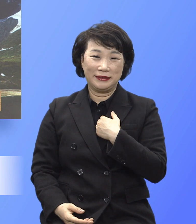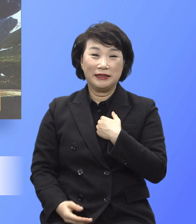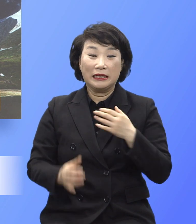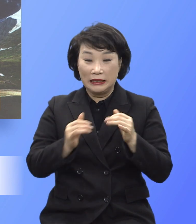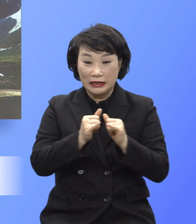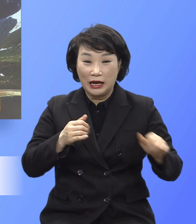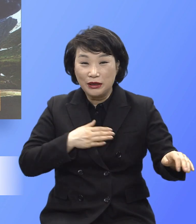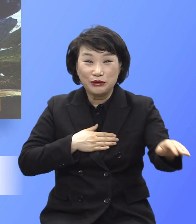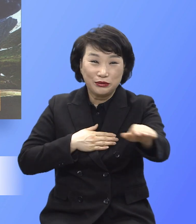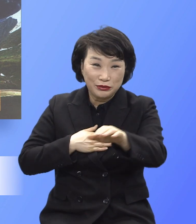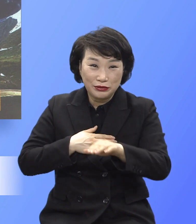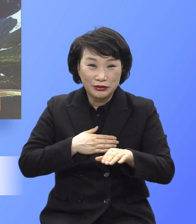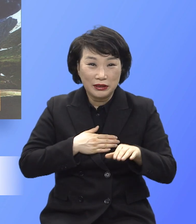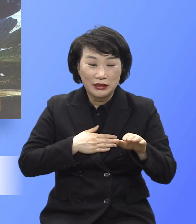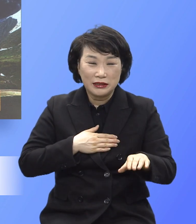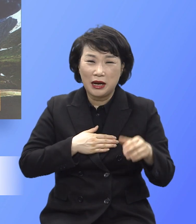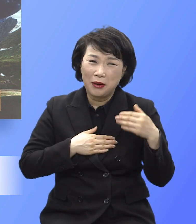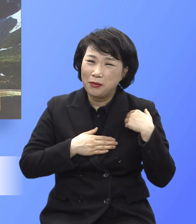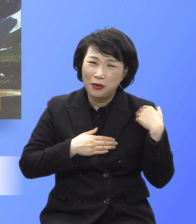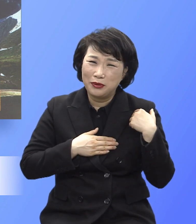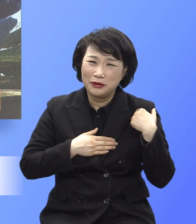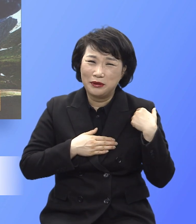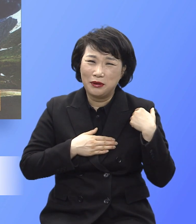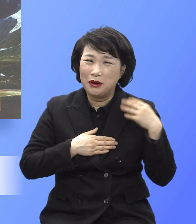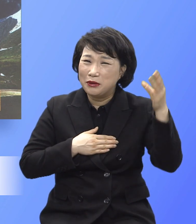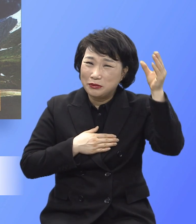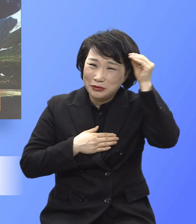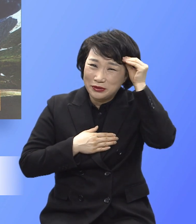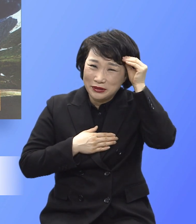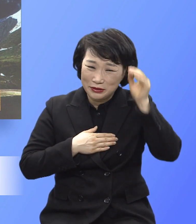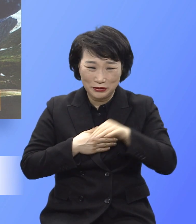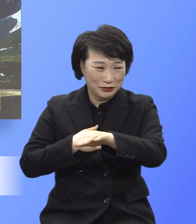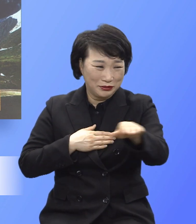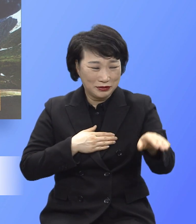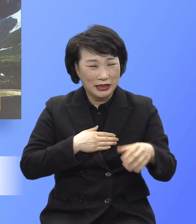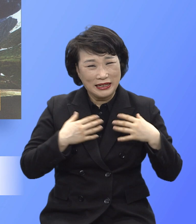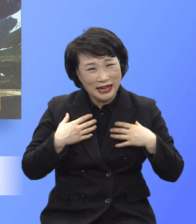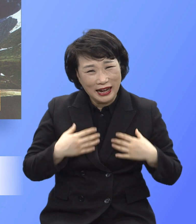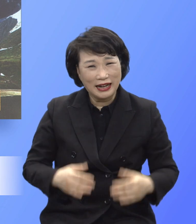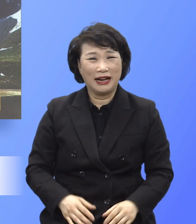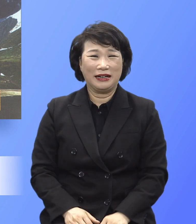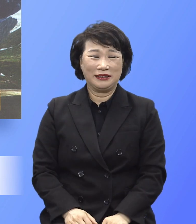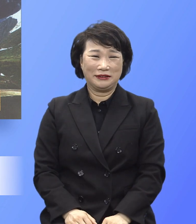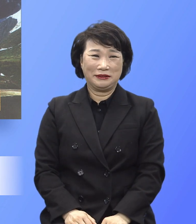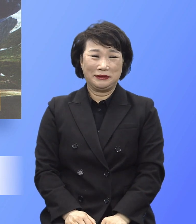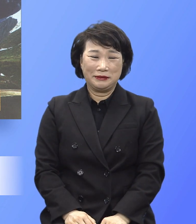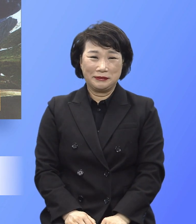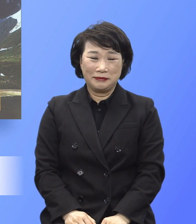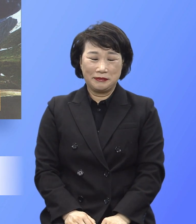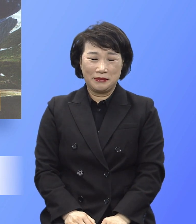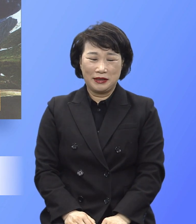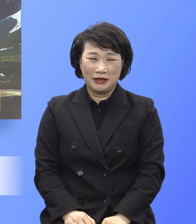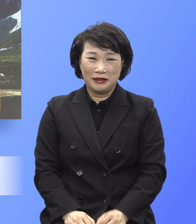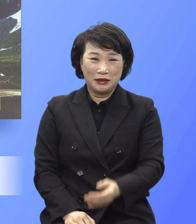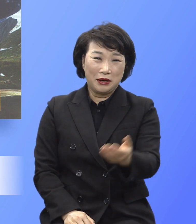인간은 얼마나 모르고 무지하고 연약한가.